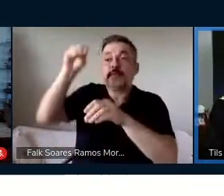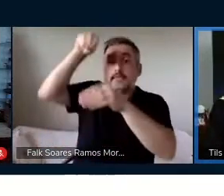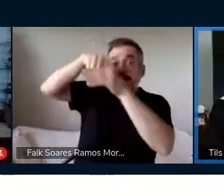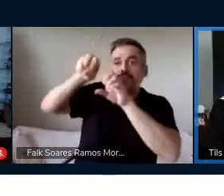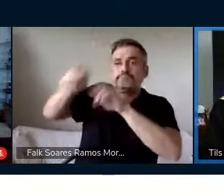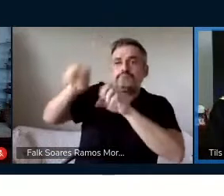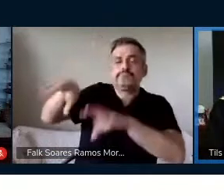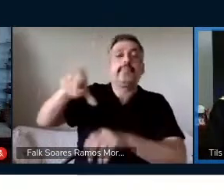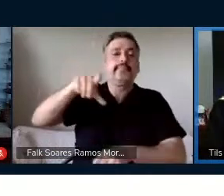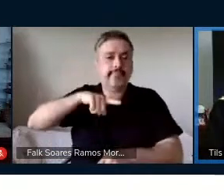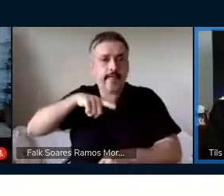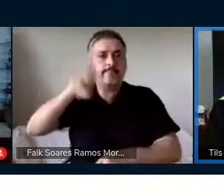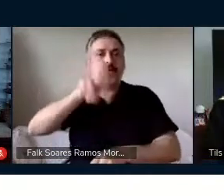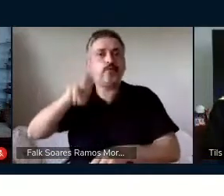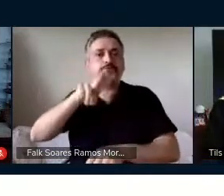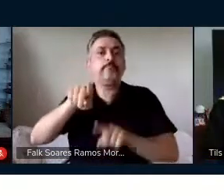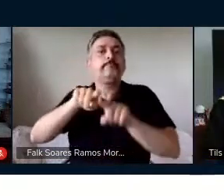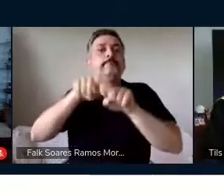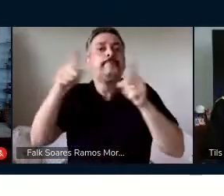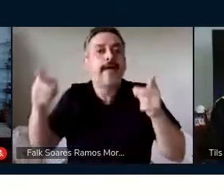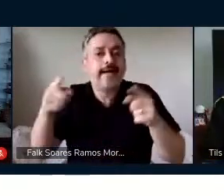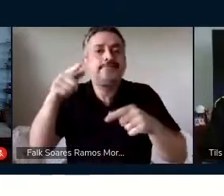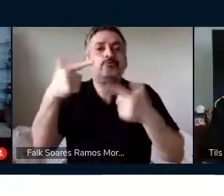em salas de aula.